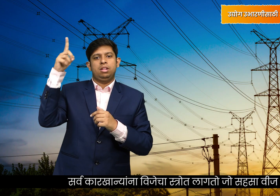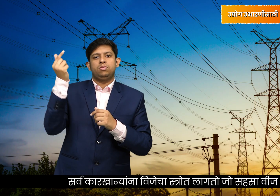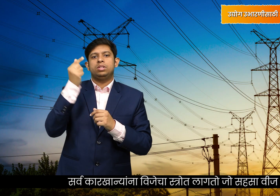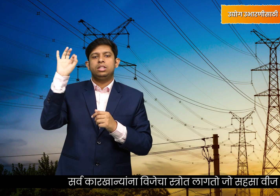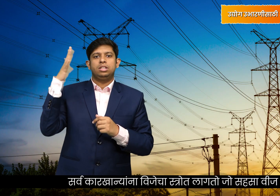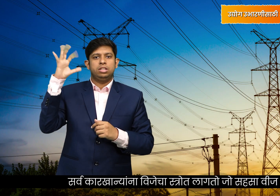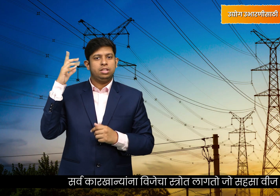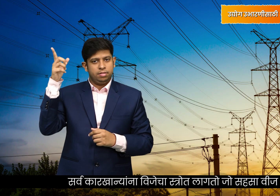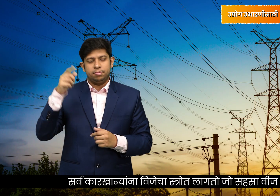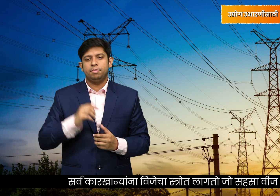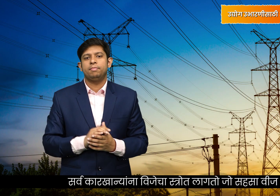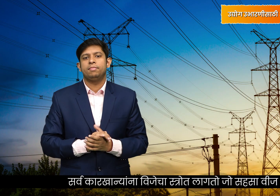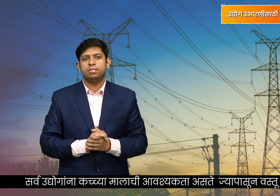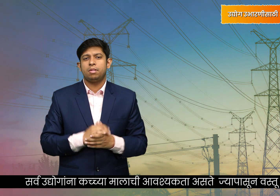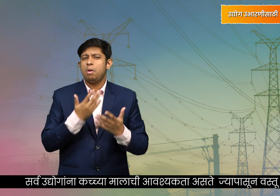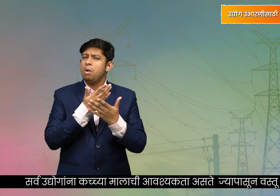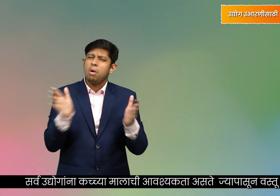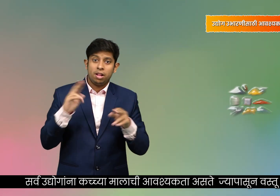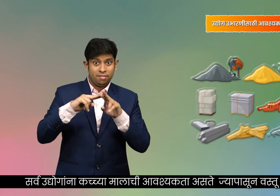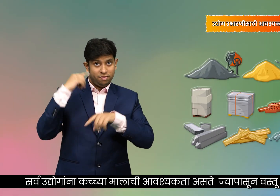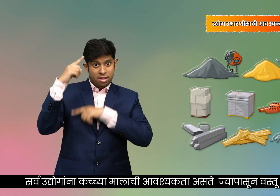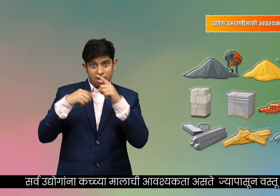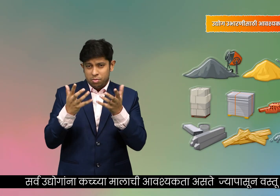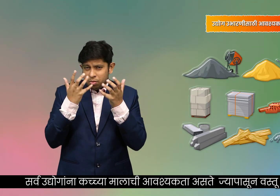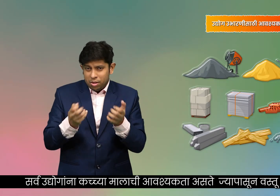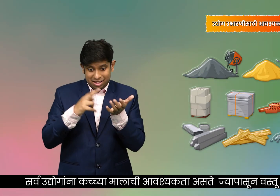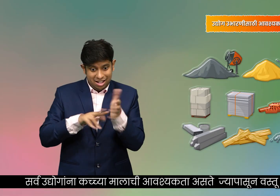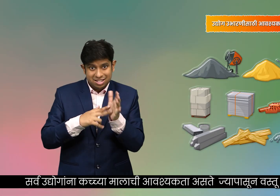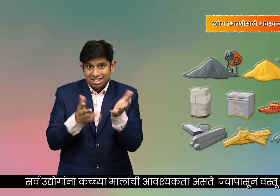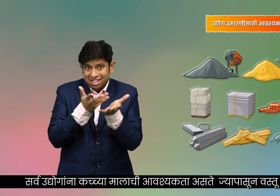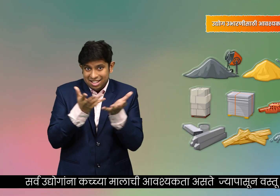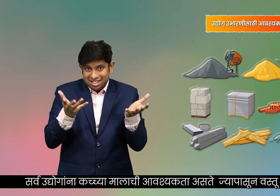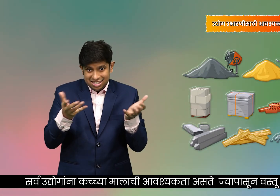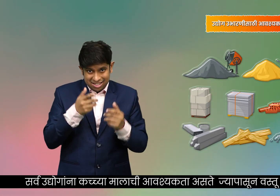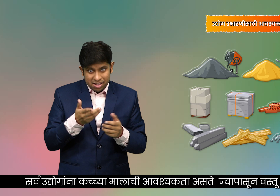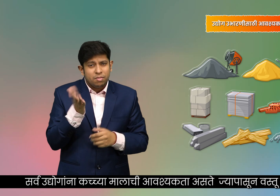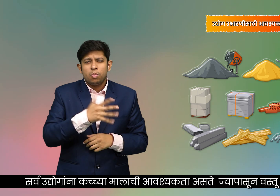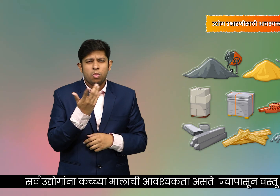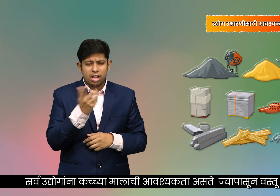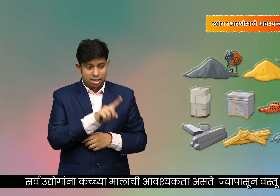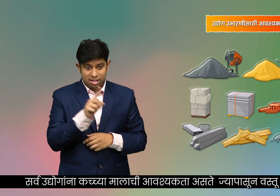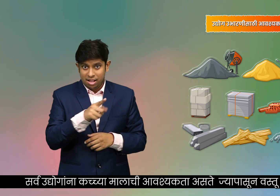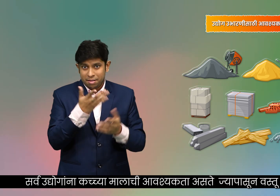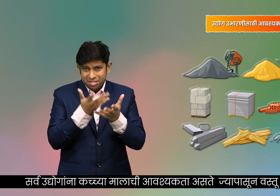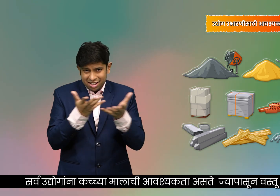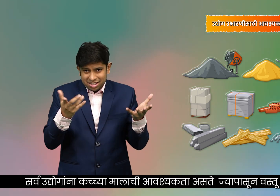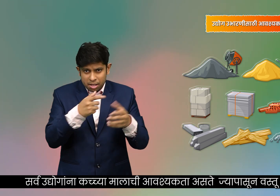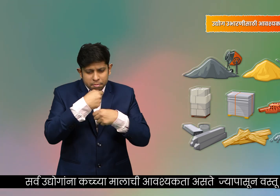जो सहसा वीज असतो. सर्व उद्योगांना कच्चा मालाची आवश्यकता असते ज्यापासून वस्तू तयार करता येतात.